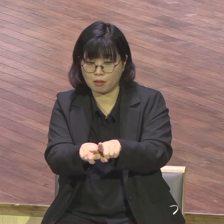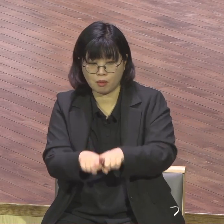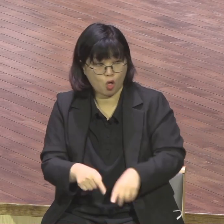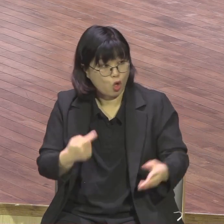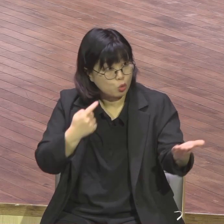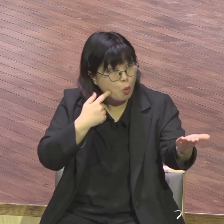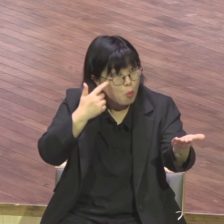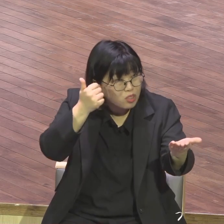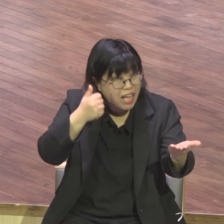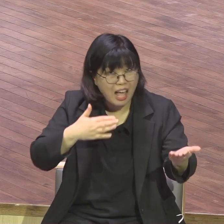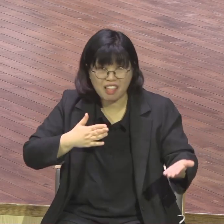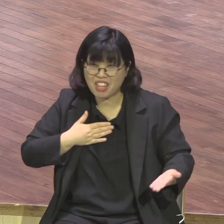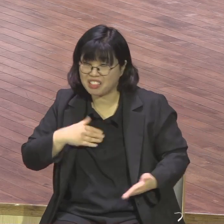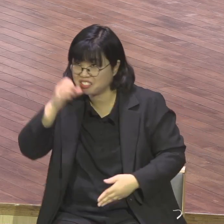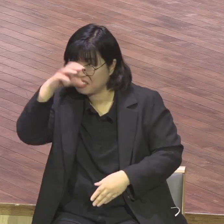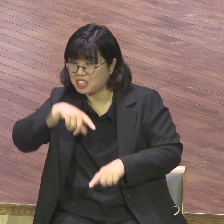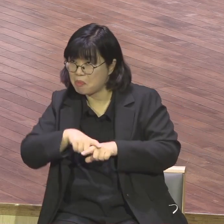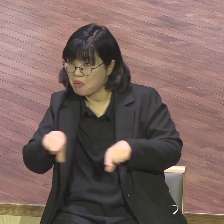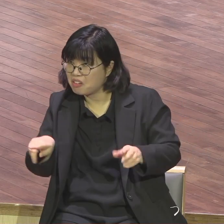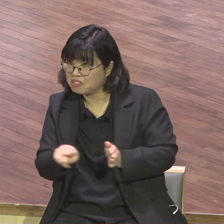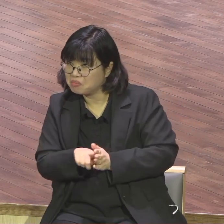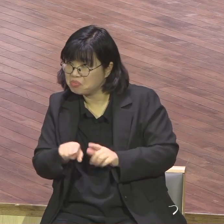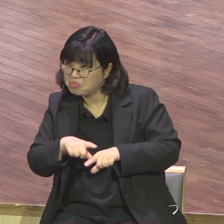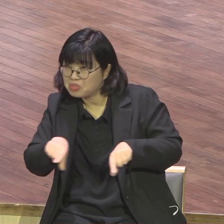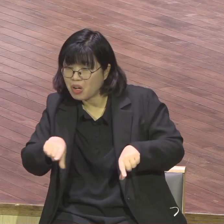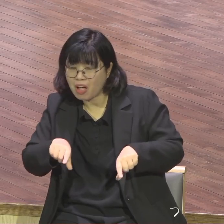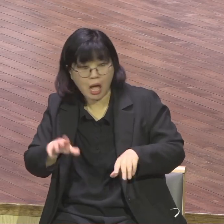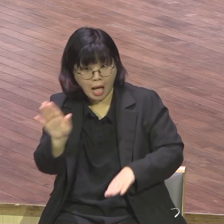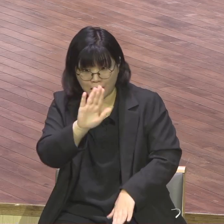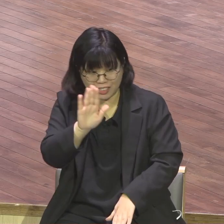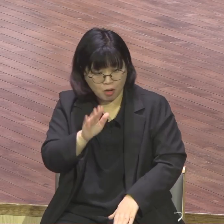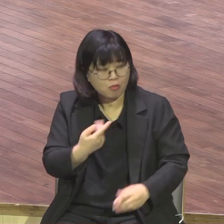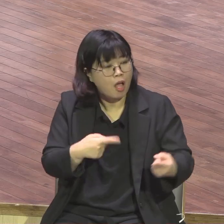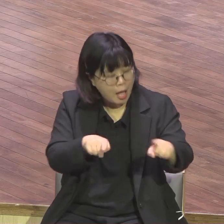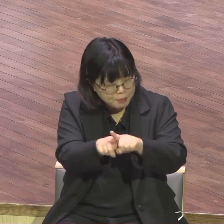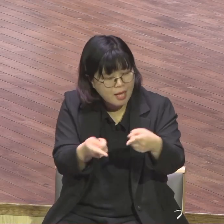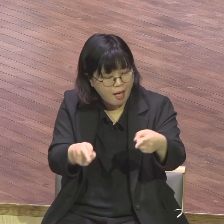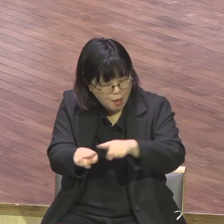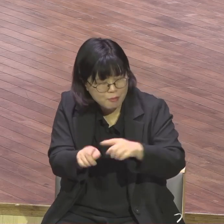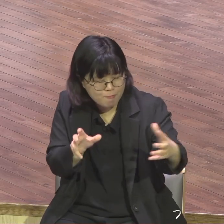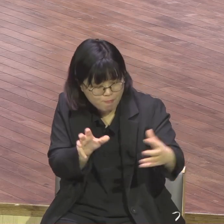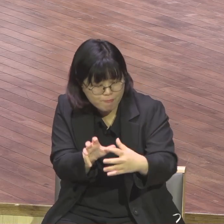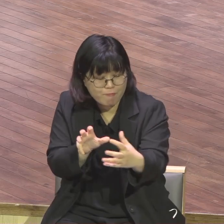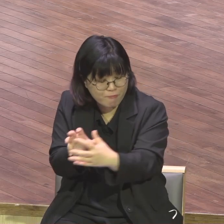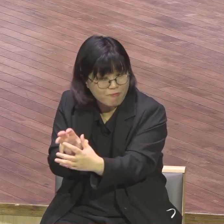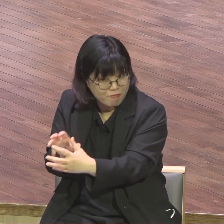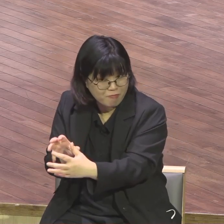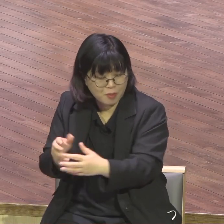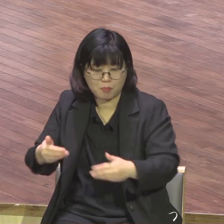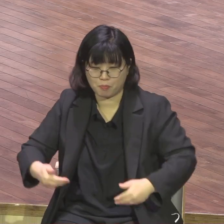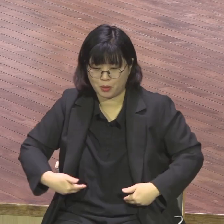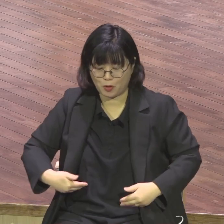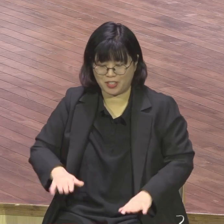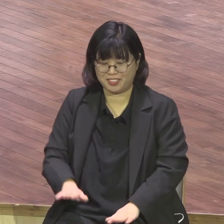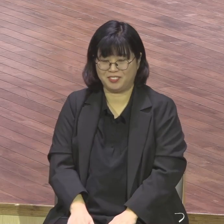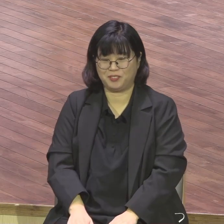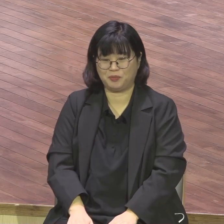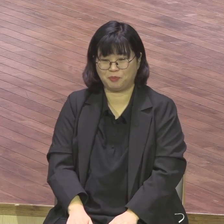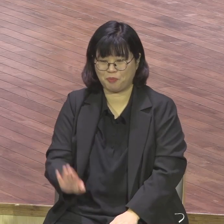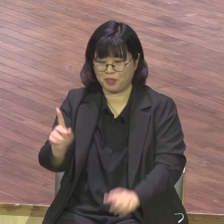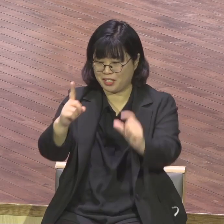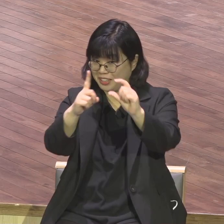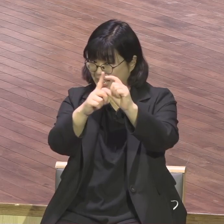감사해서 중요한 것은요. 중껑마 영적 자세를 가지고 여러분